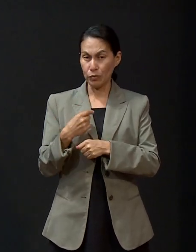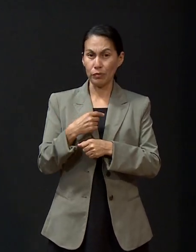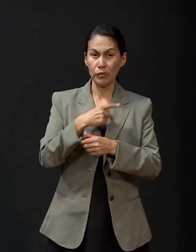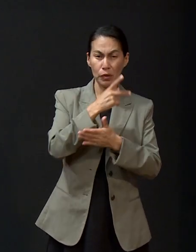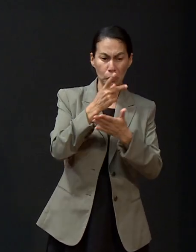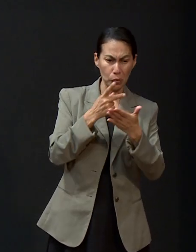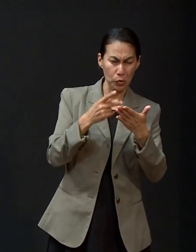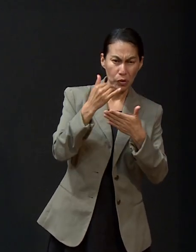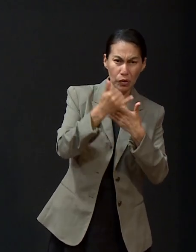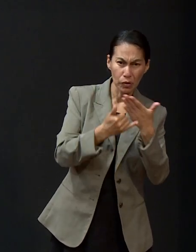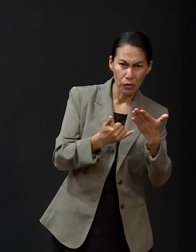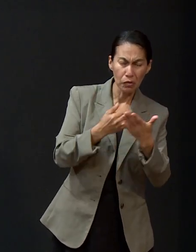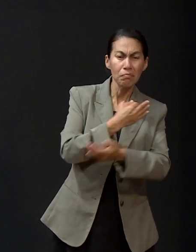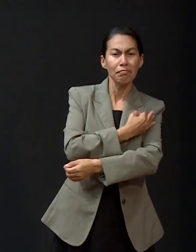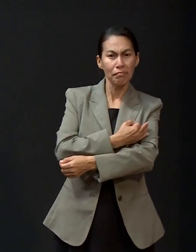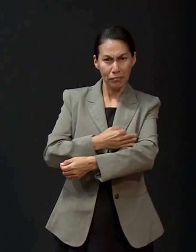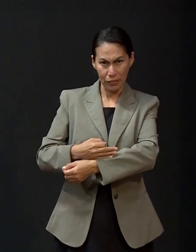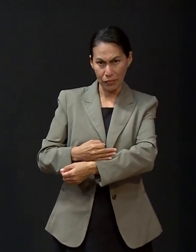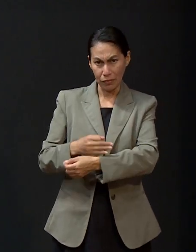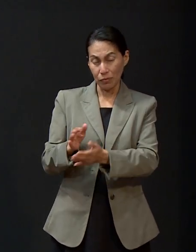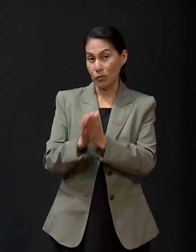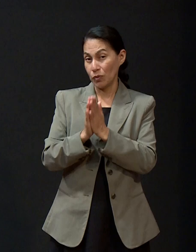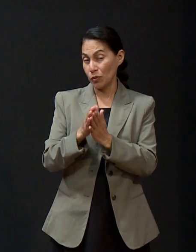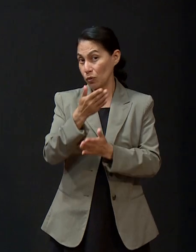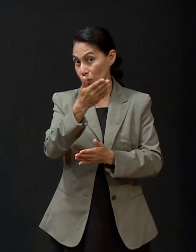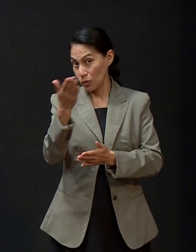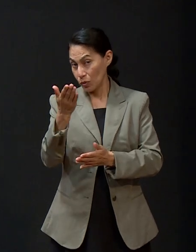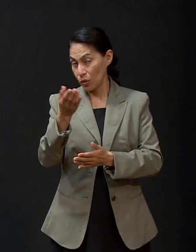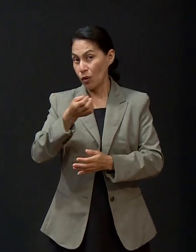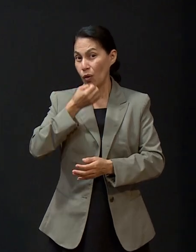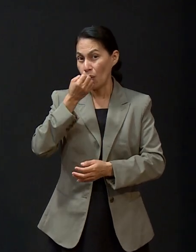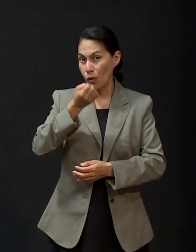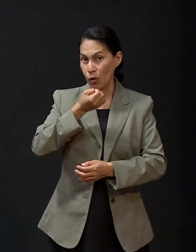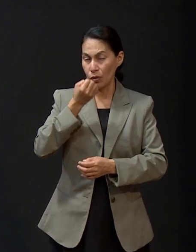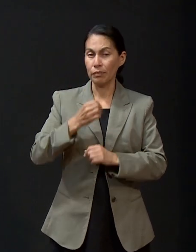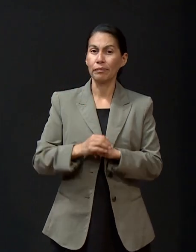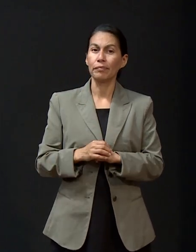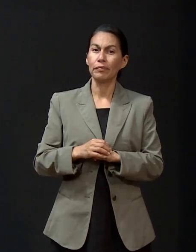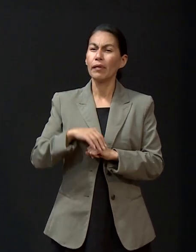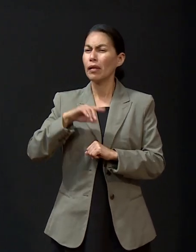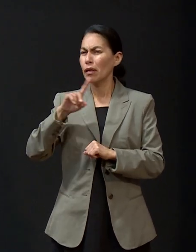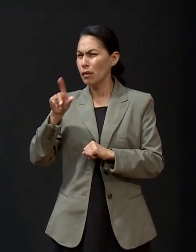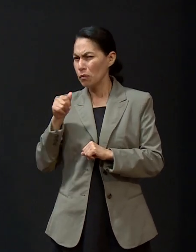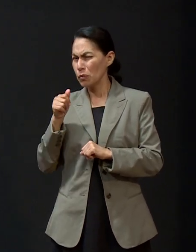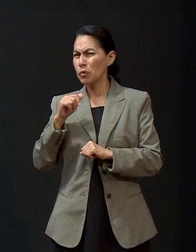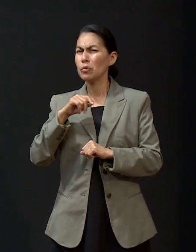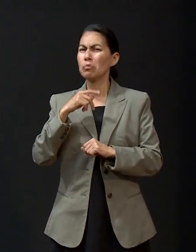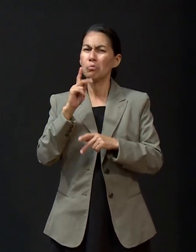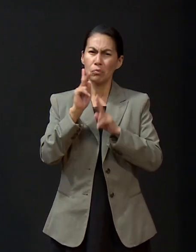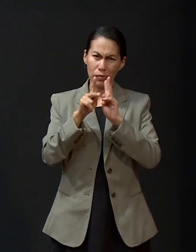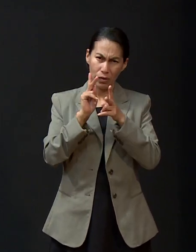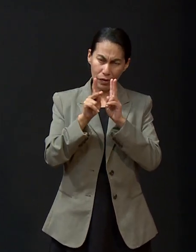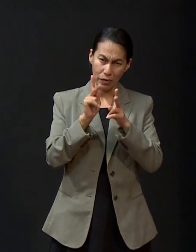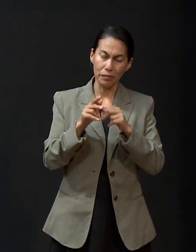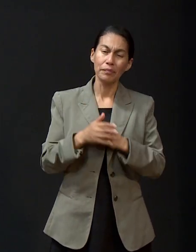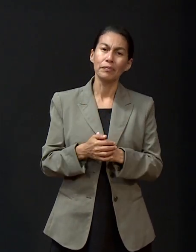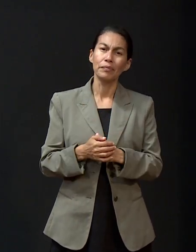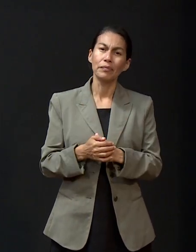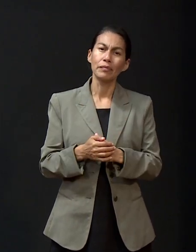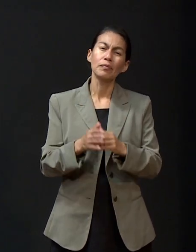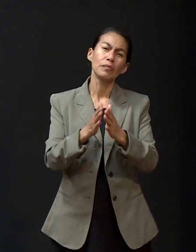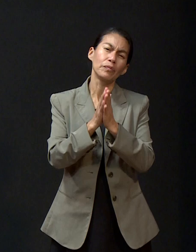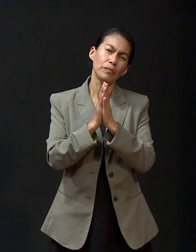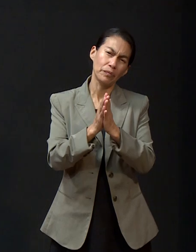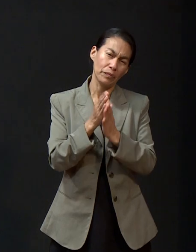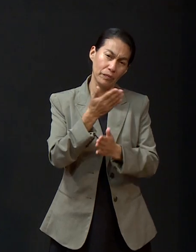Y queremos pedirle que oren por ese proyecto familiar Después vamos a comentarles más de este proyecto